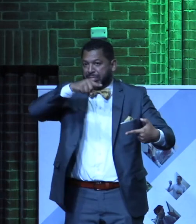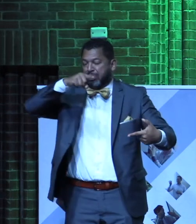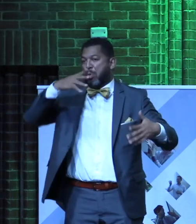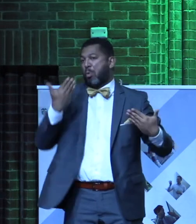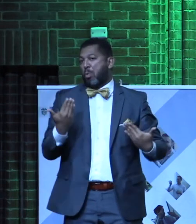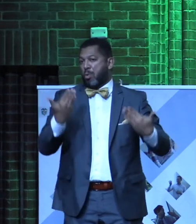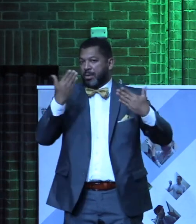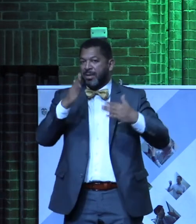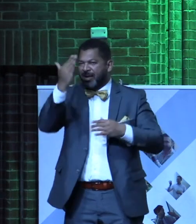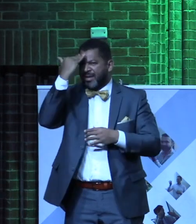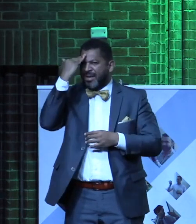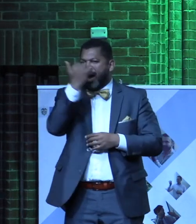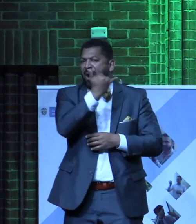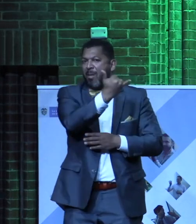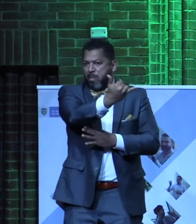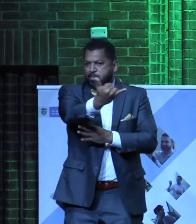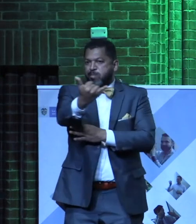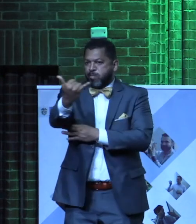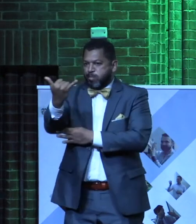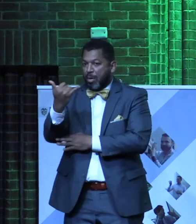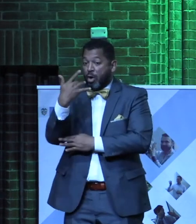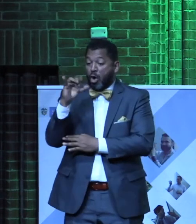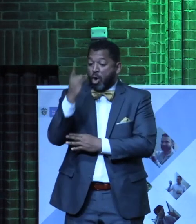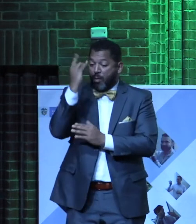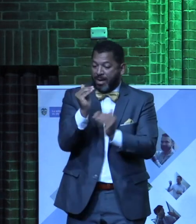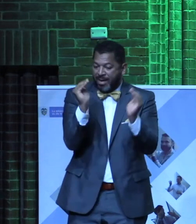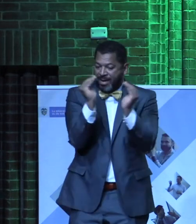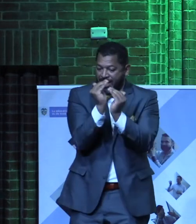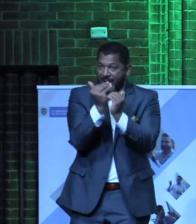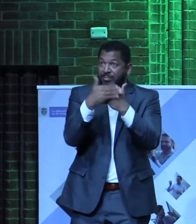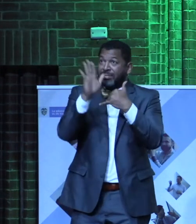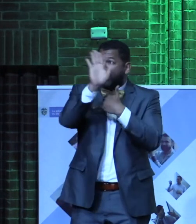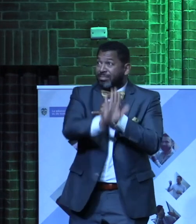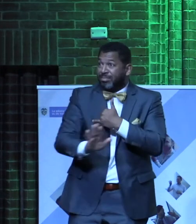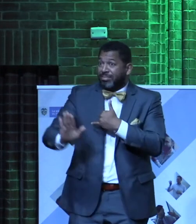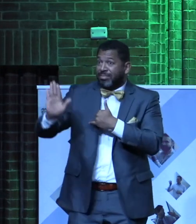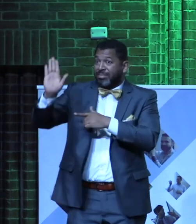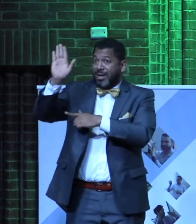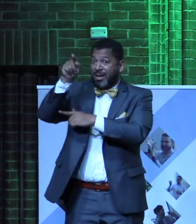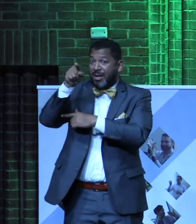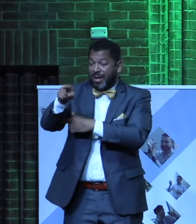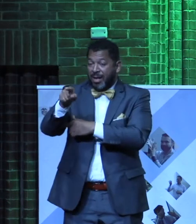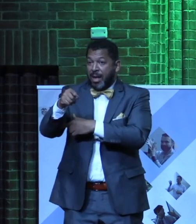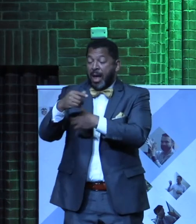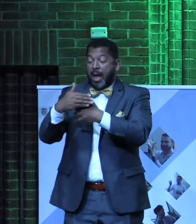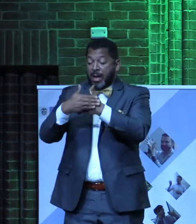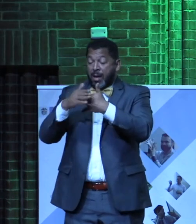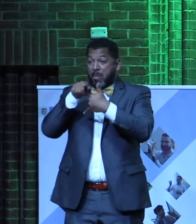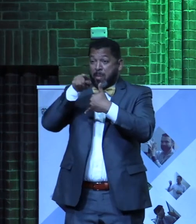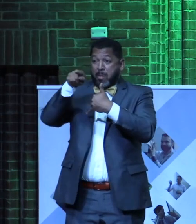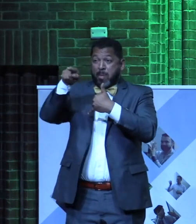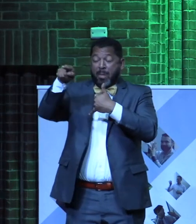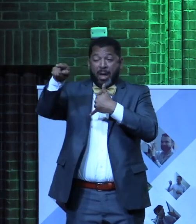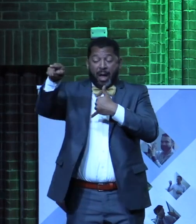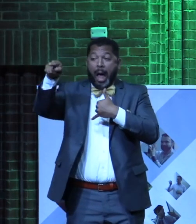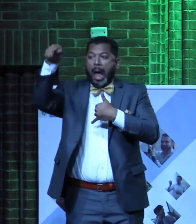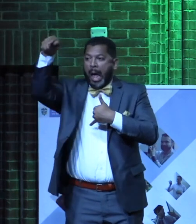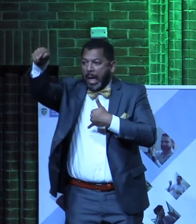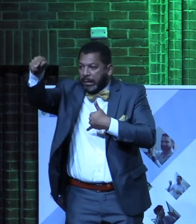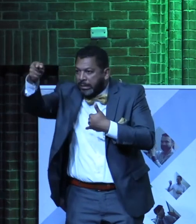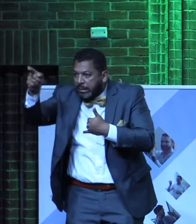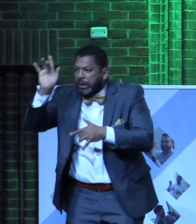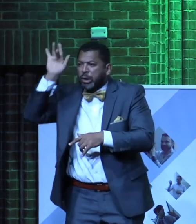y particularmente la representatividad del instituto es muy amplia. Nosotros llegamos a sectores donde es la verdad, no llega más Estado,